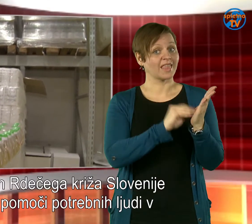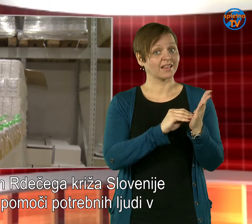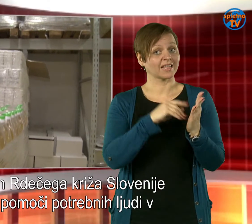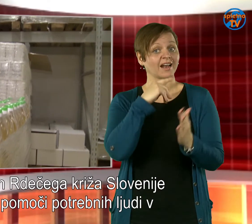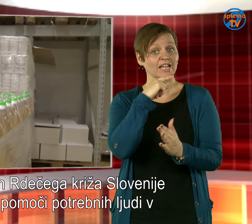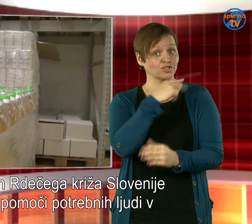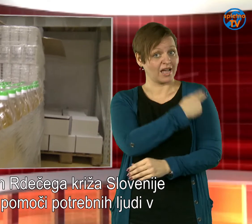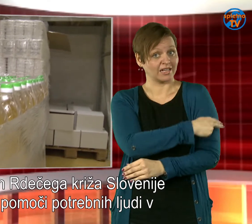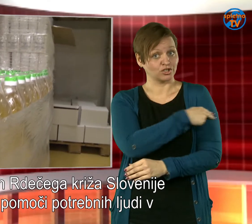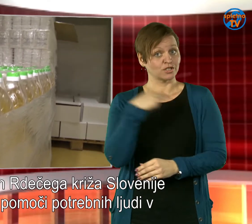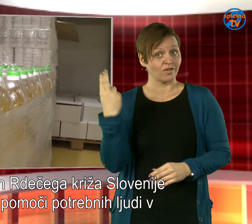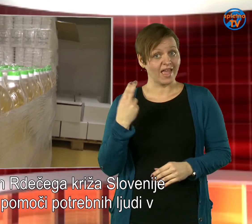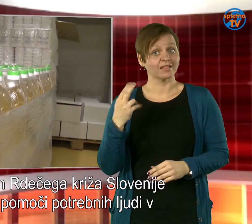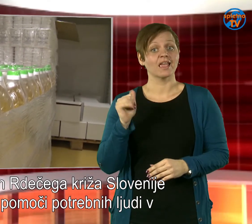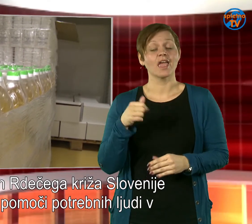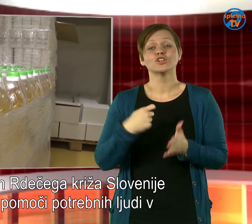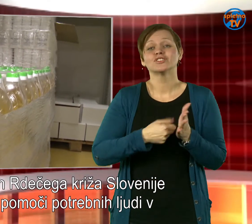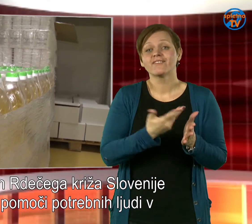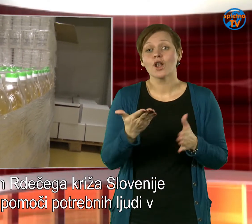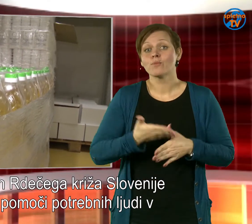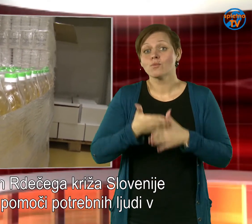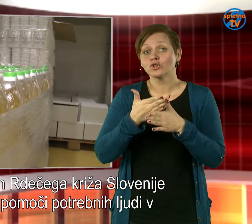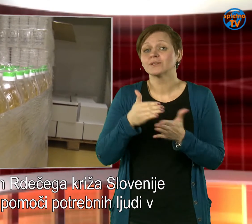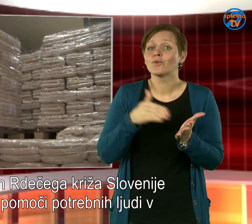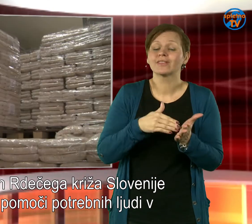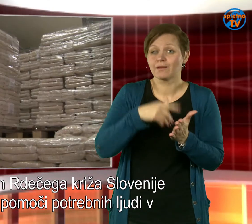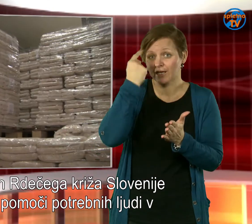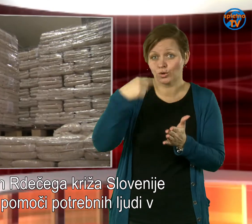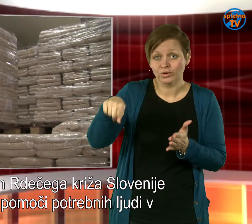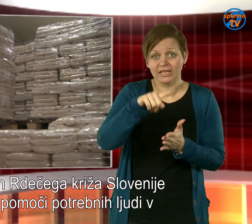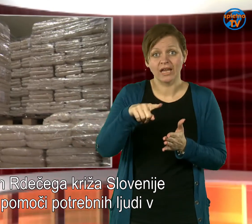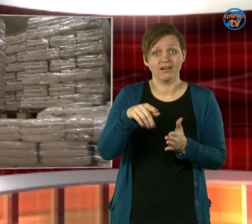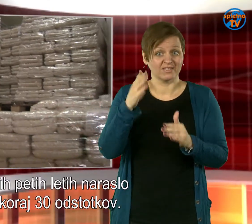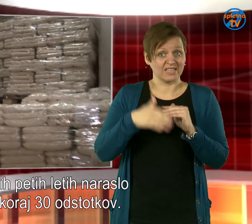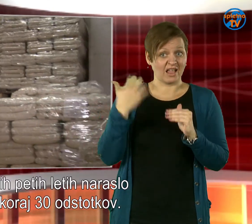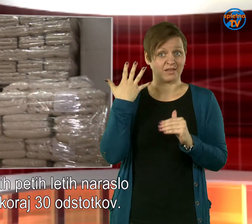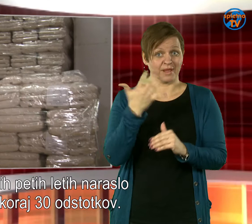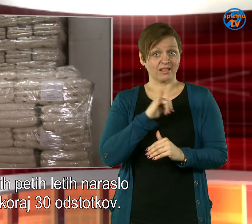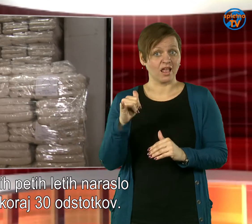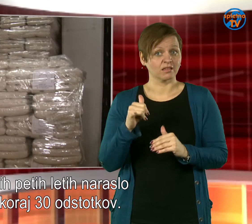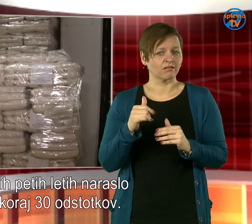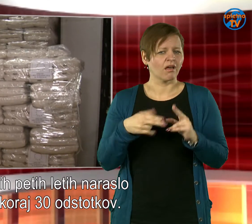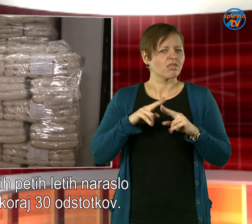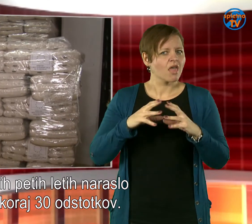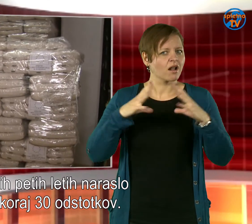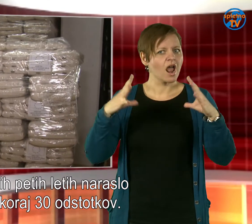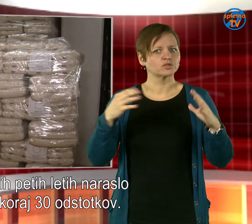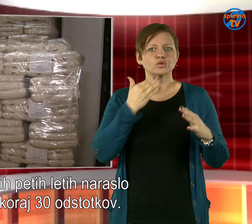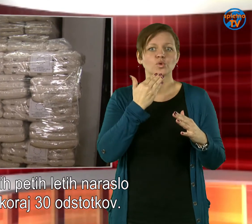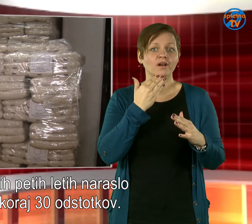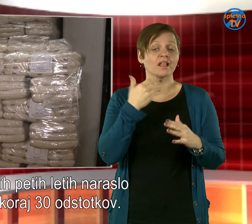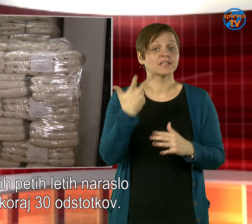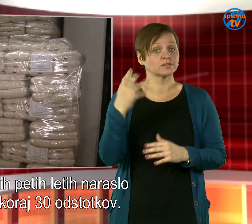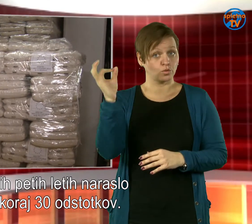podatkih Rdečega križa Slovenije je število pomoči potrebnih ljudi v zadnjih 5 letih naraslo za skoraj